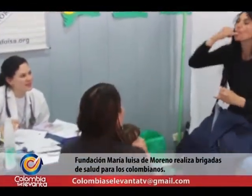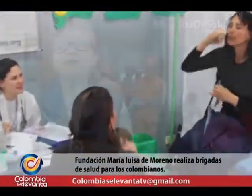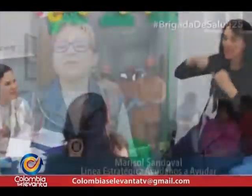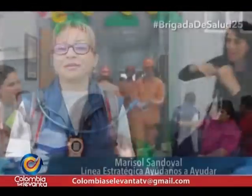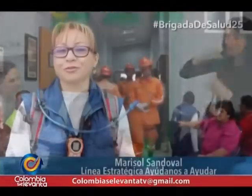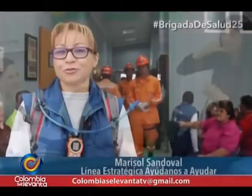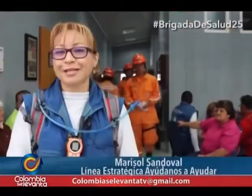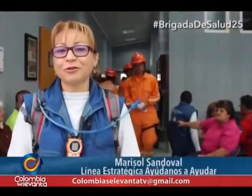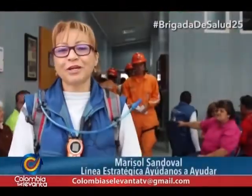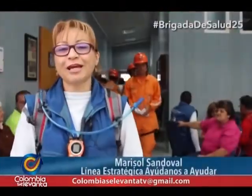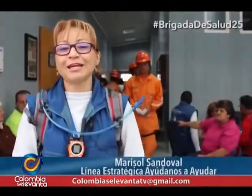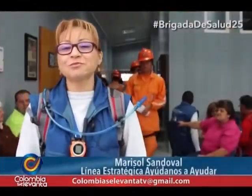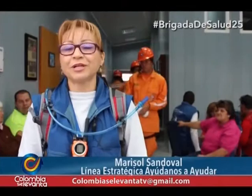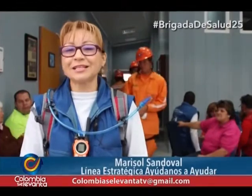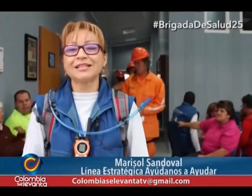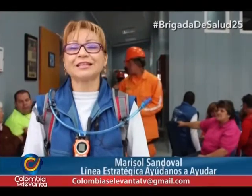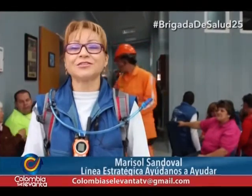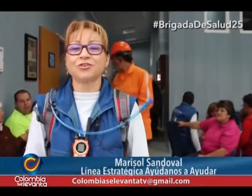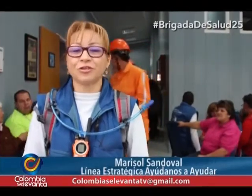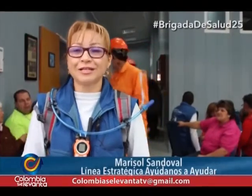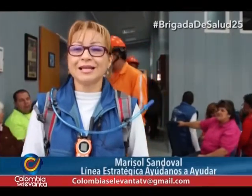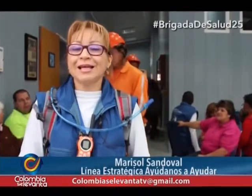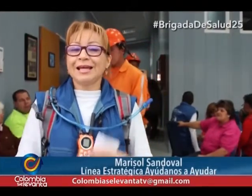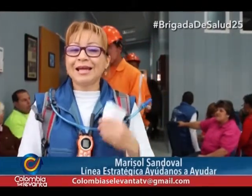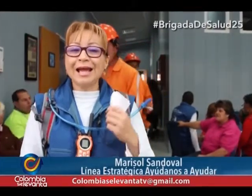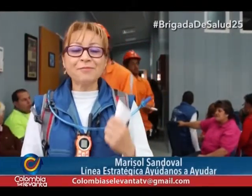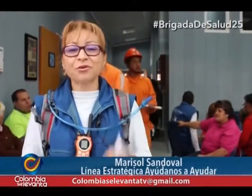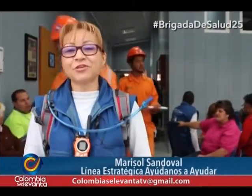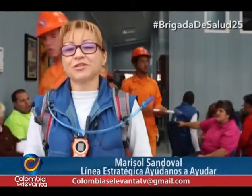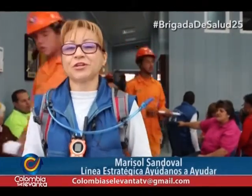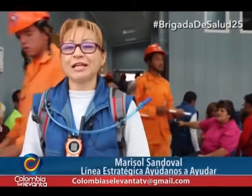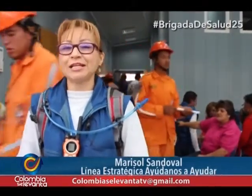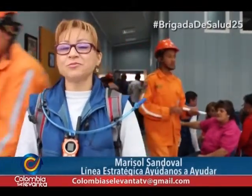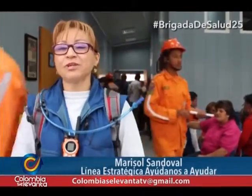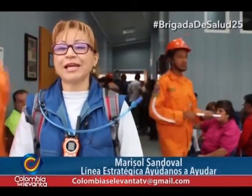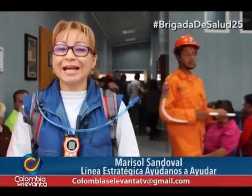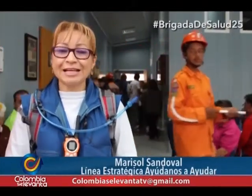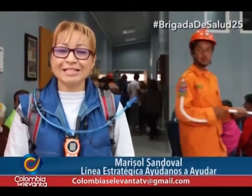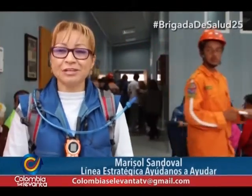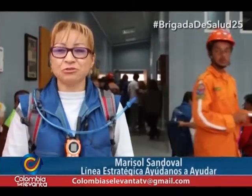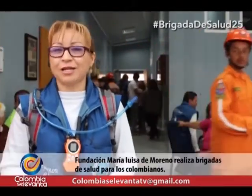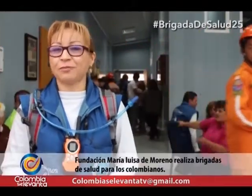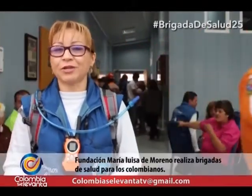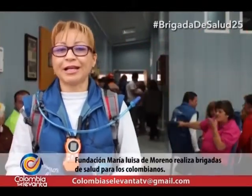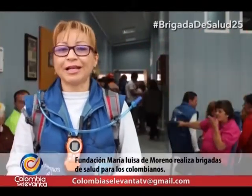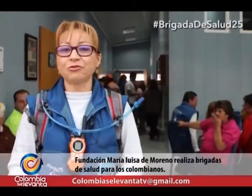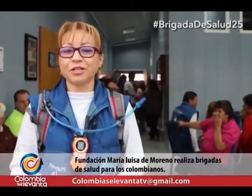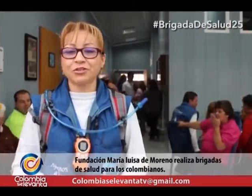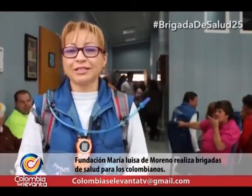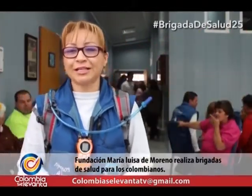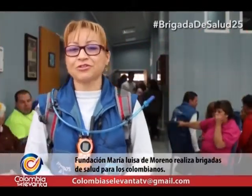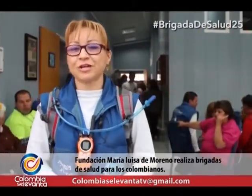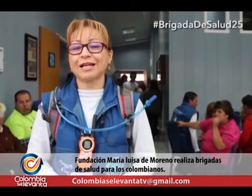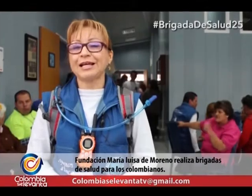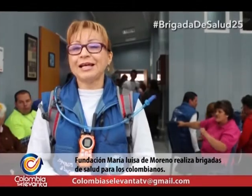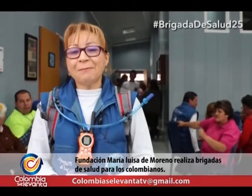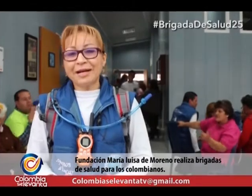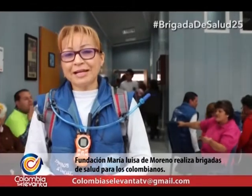impedimentos, aquí lo que hay es buenas intenciones. Hay profesionalismo y hay ganas de ayudar, porque la Fundación Internacional María